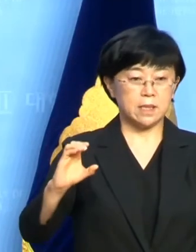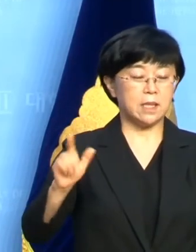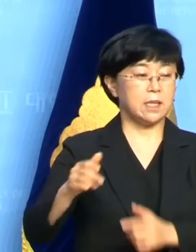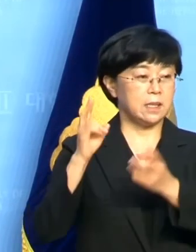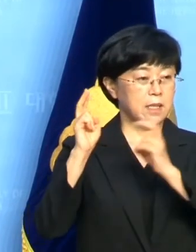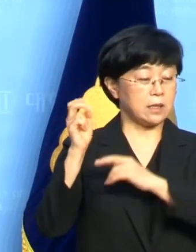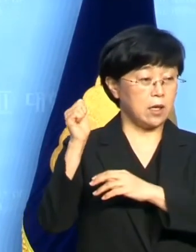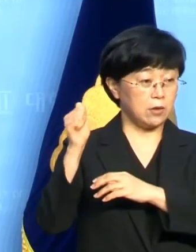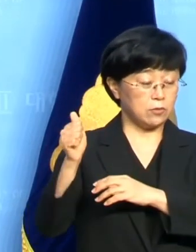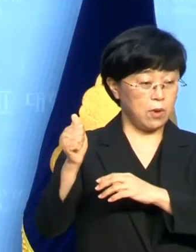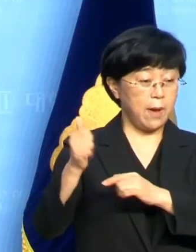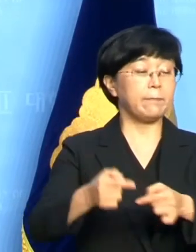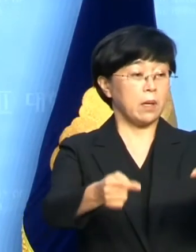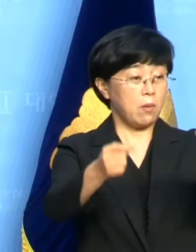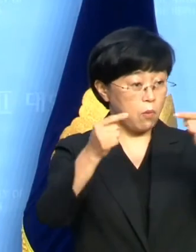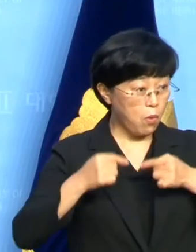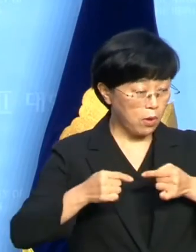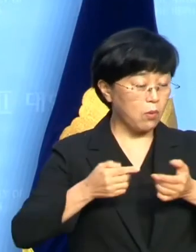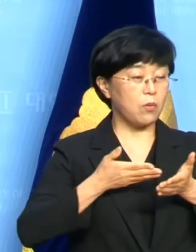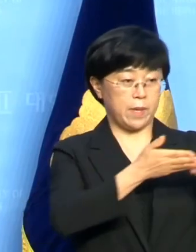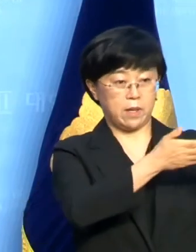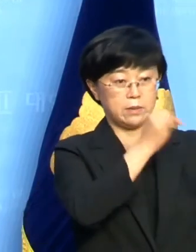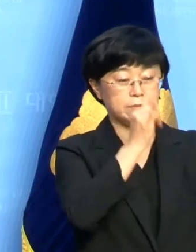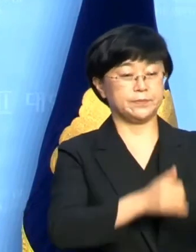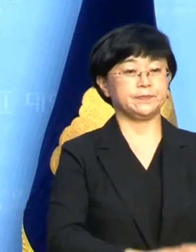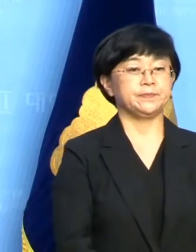출석도 함께 요구합니다